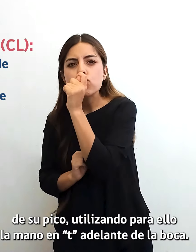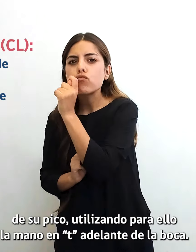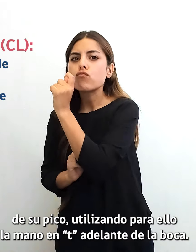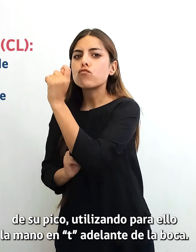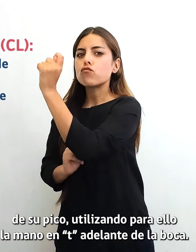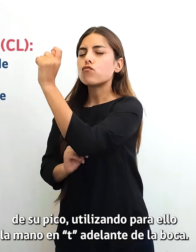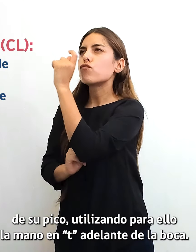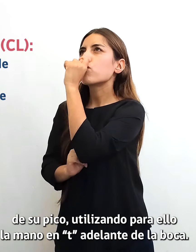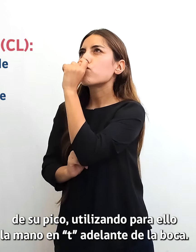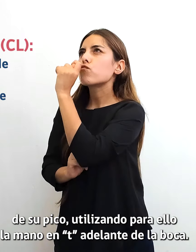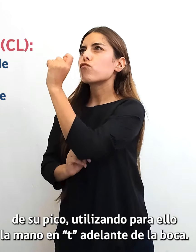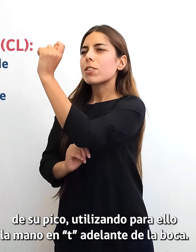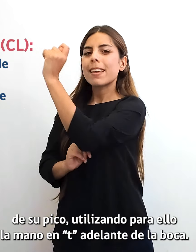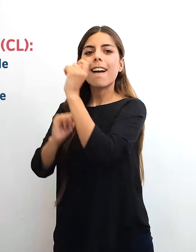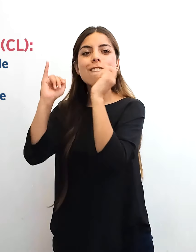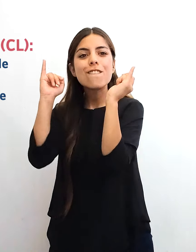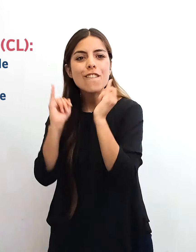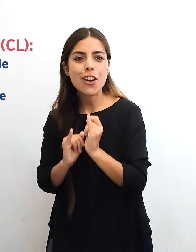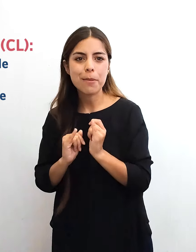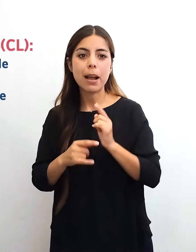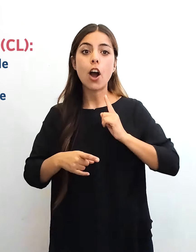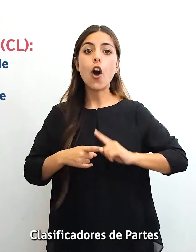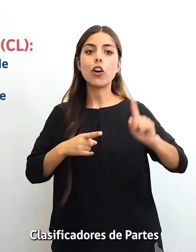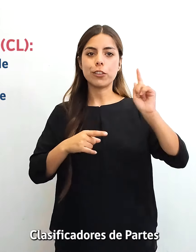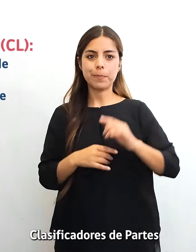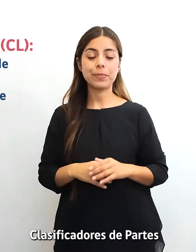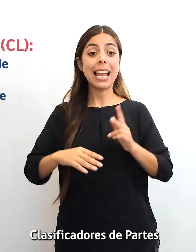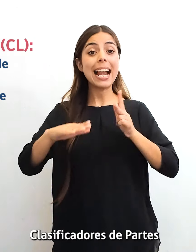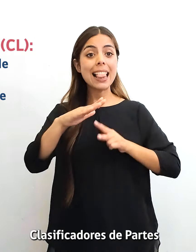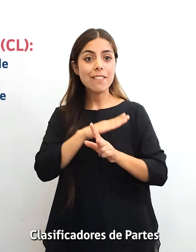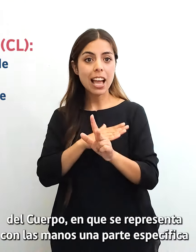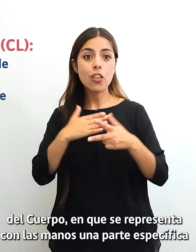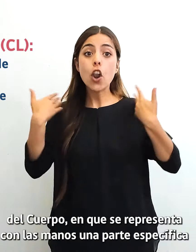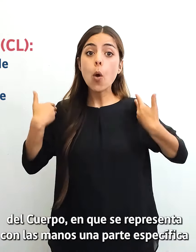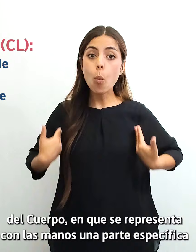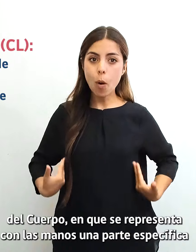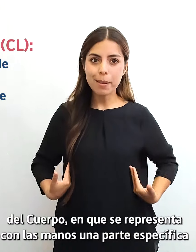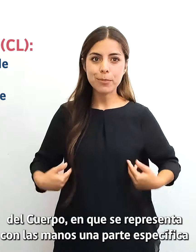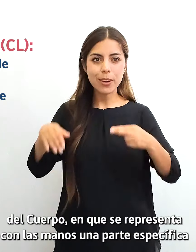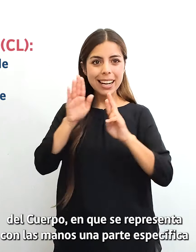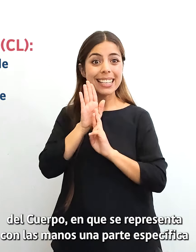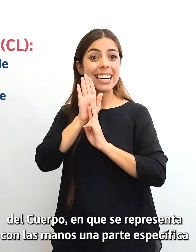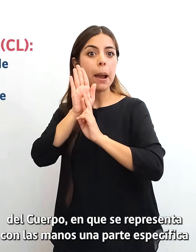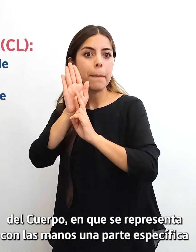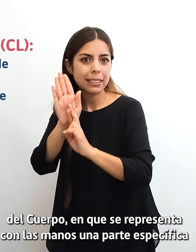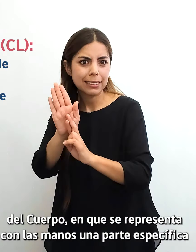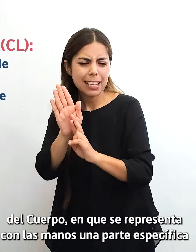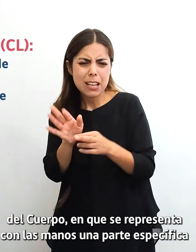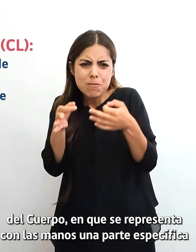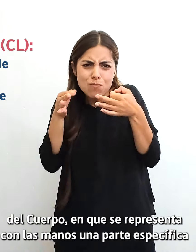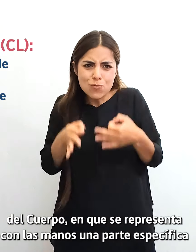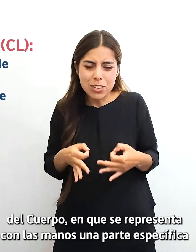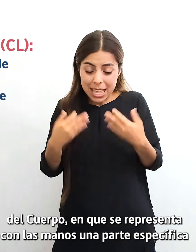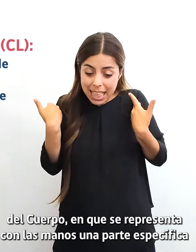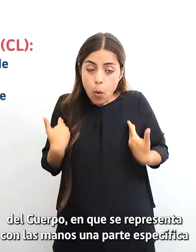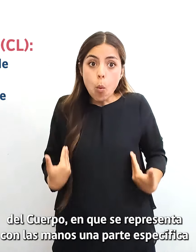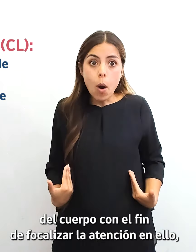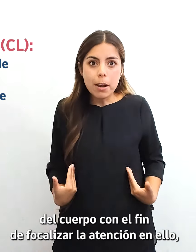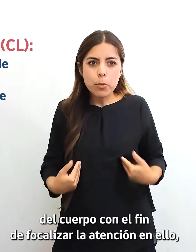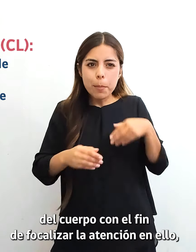en T adelante de la boca. Clasificadores de parte del cuerpo, en que se representa con las manos una parte específica del cuerpo